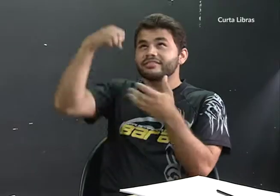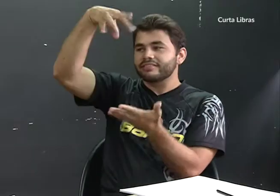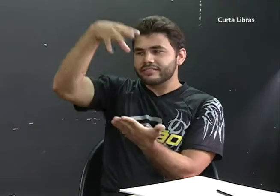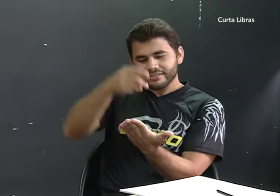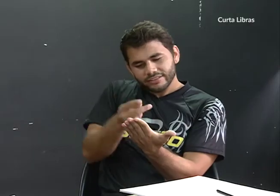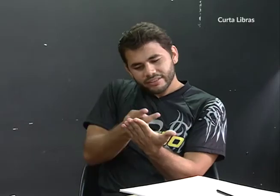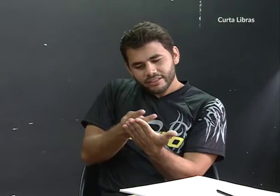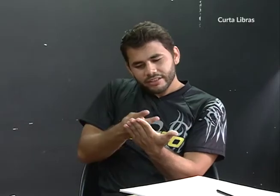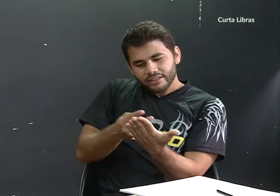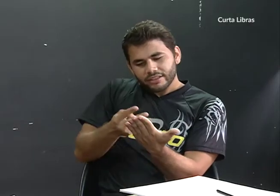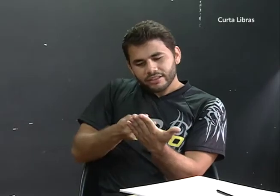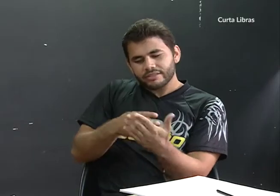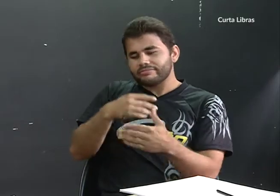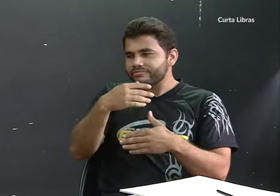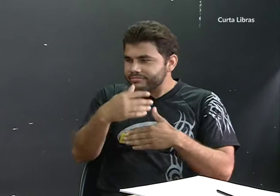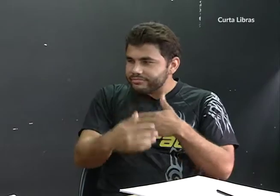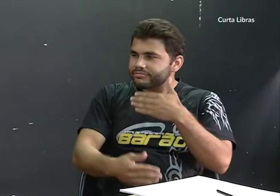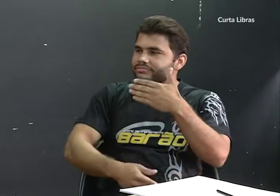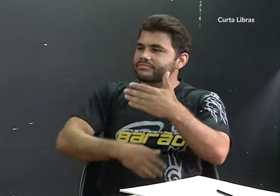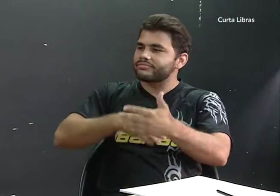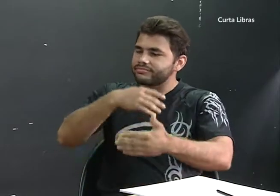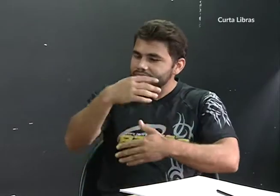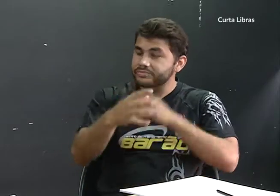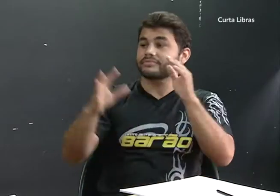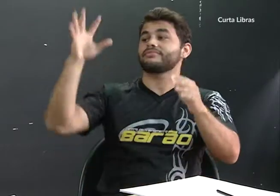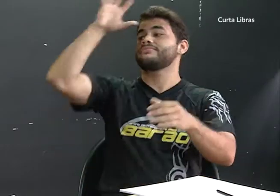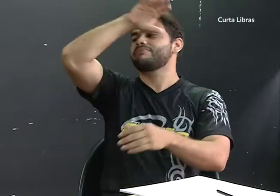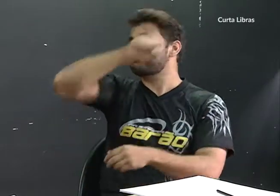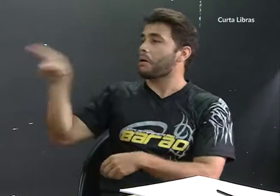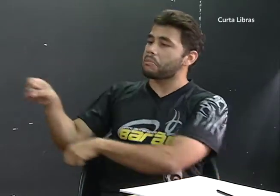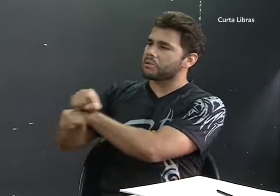Utilizava uma luz direta sobre a folha e assim foi melhorando o desenho.